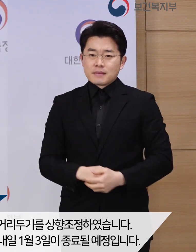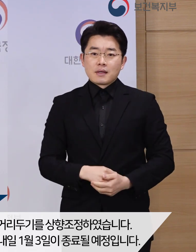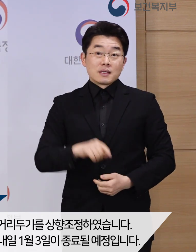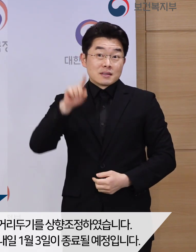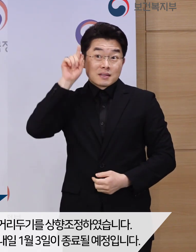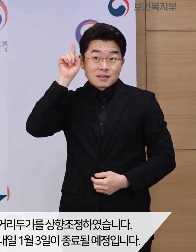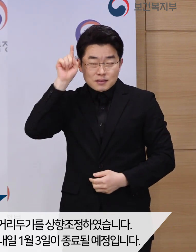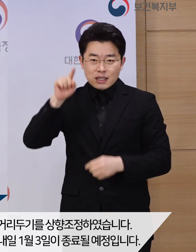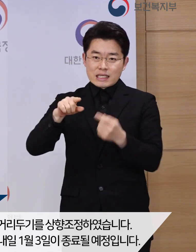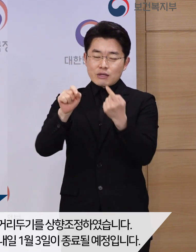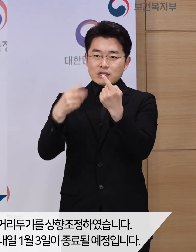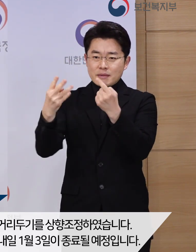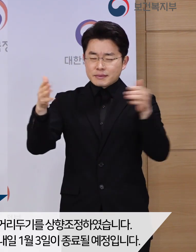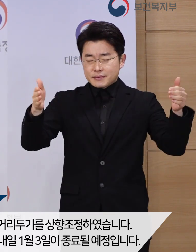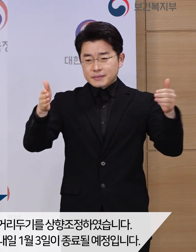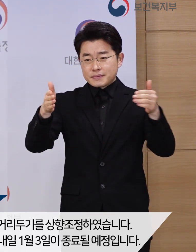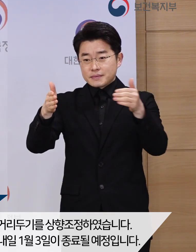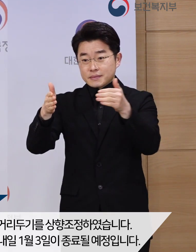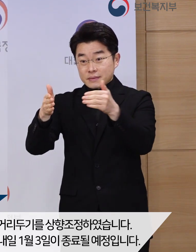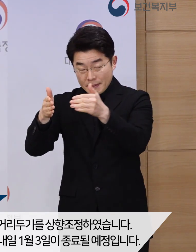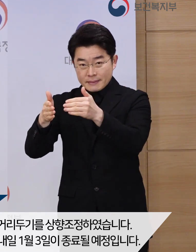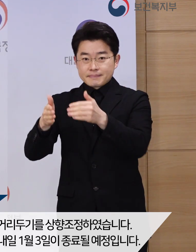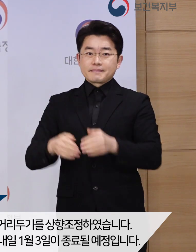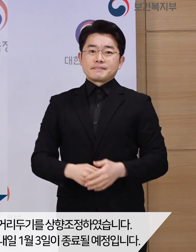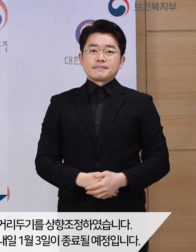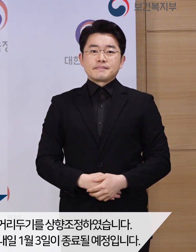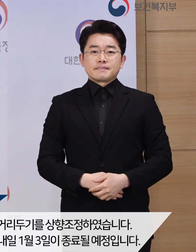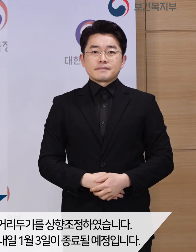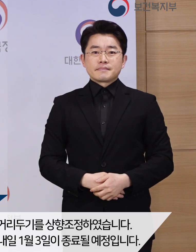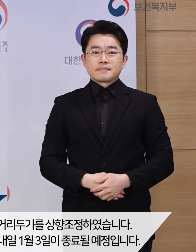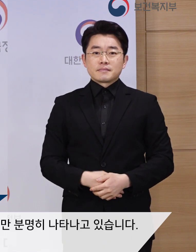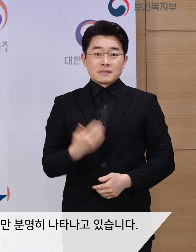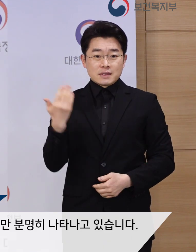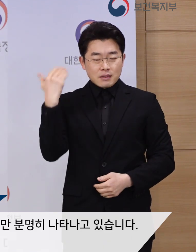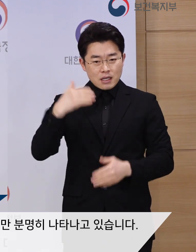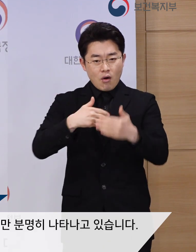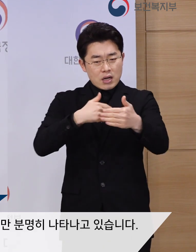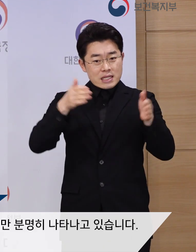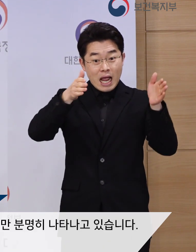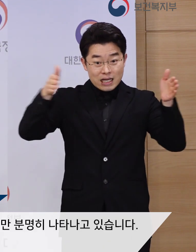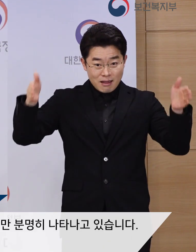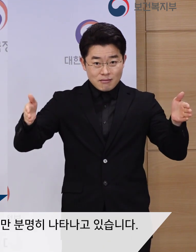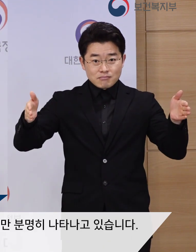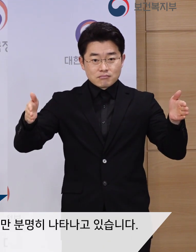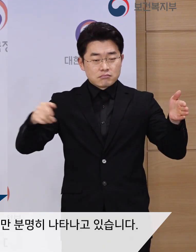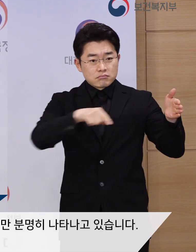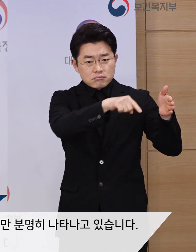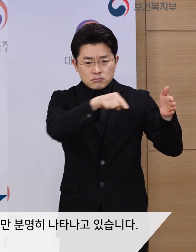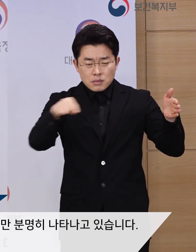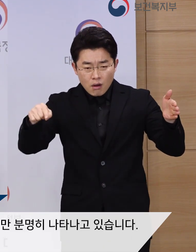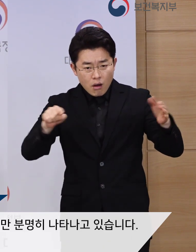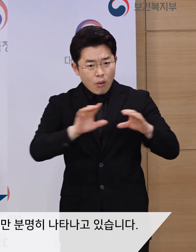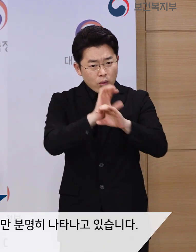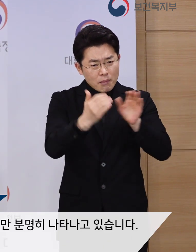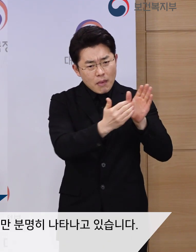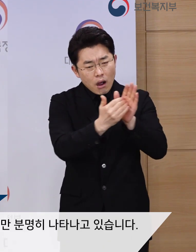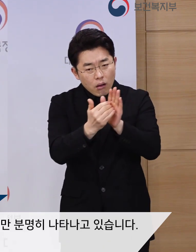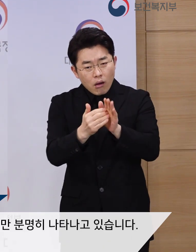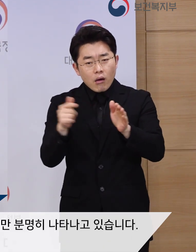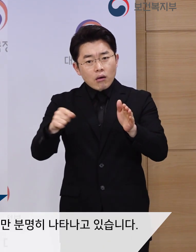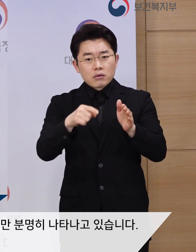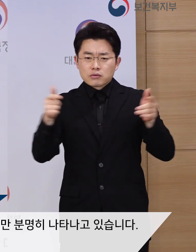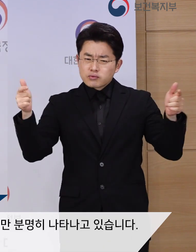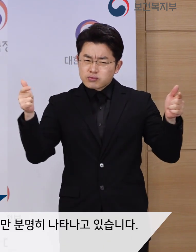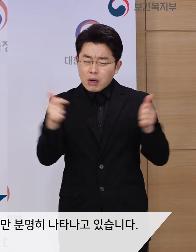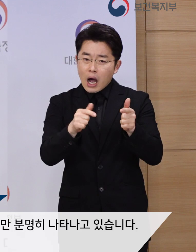함께 내일 1월 3일이 종료될 예정입니다. 그간의 거리두기와 특별 방역대책 효과는